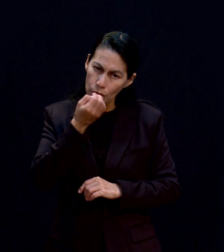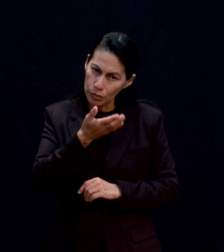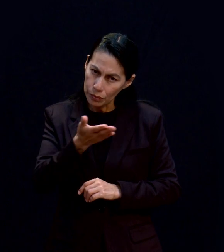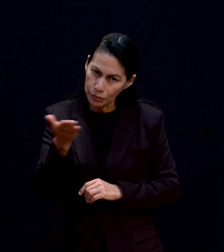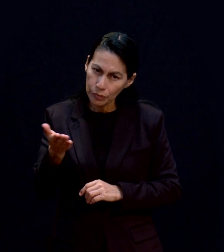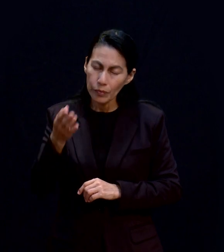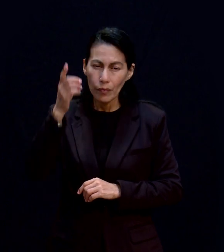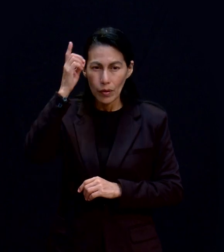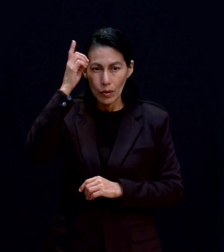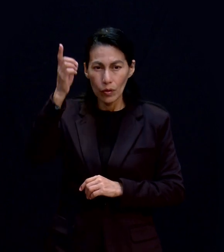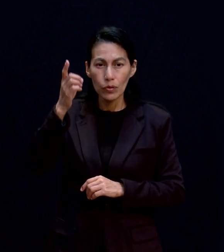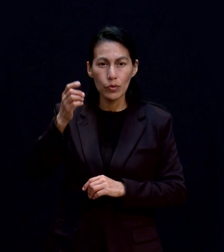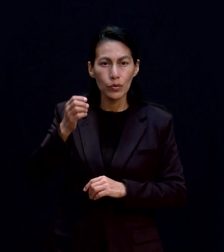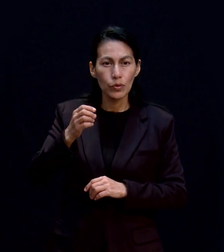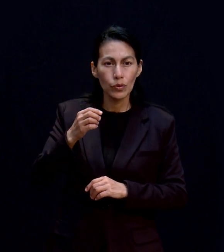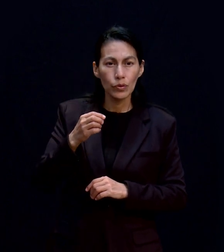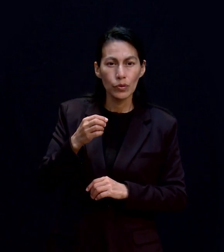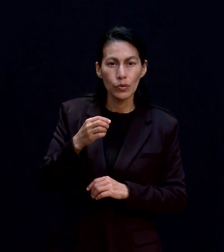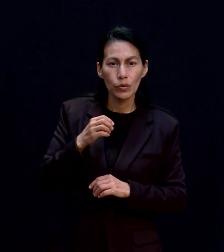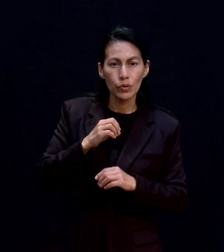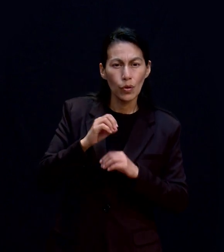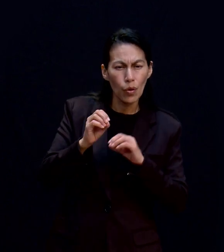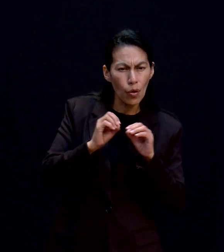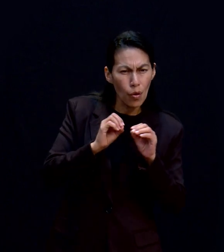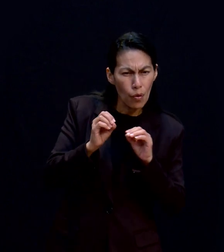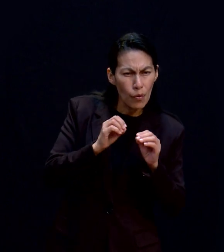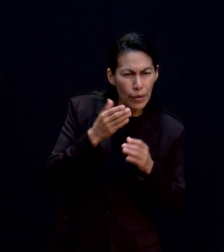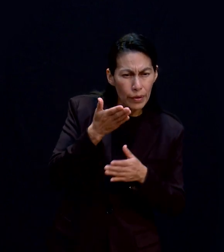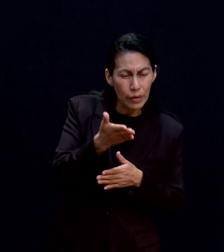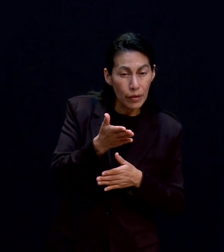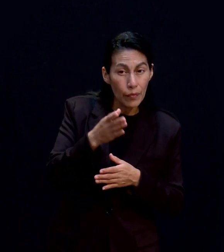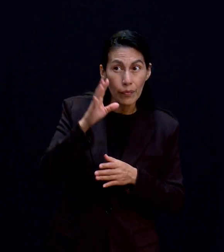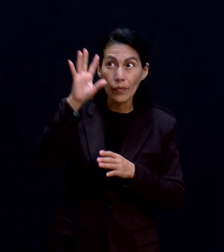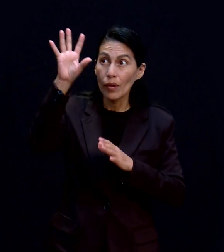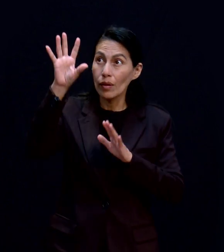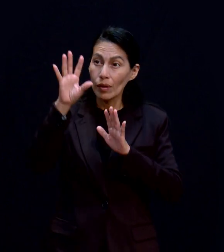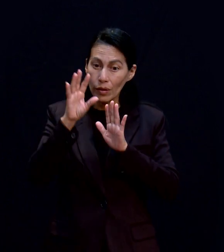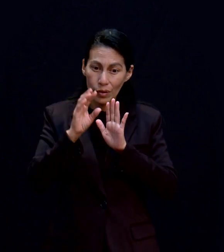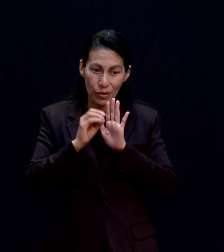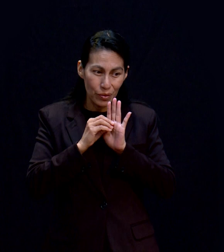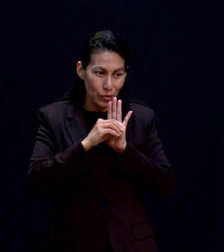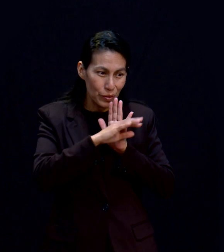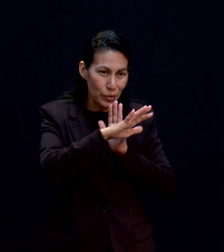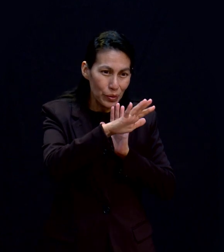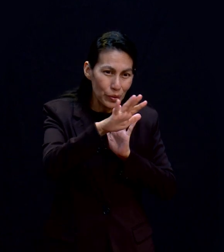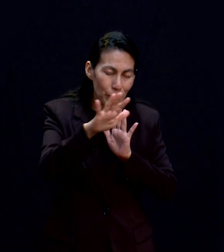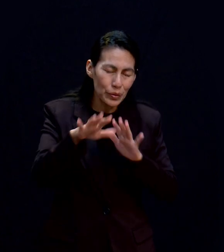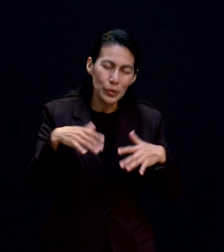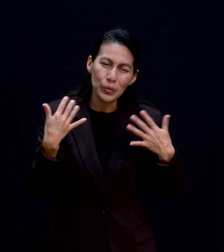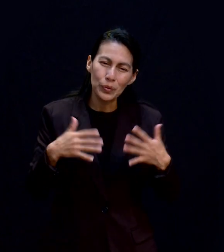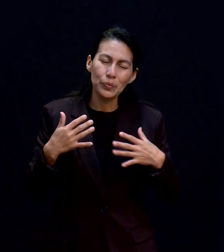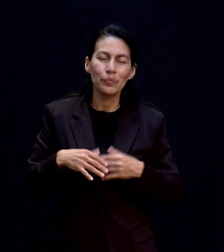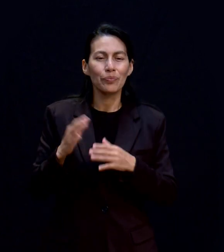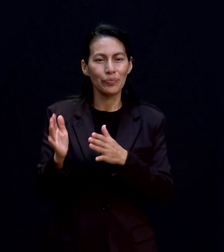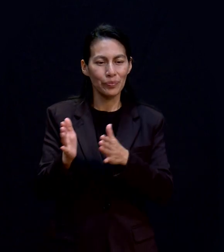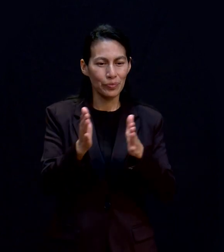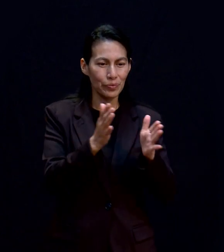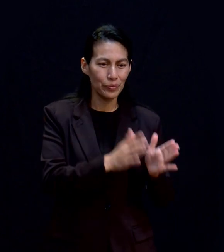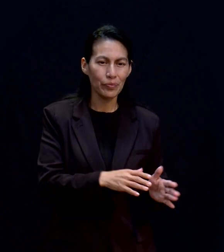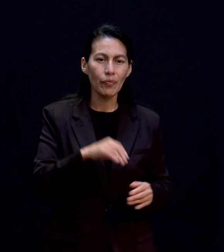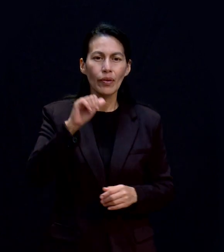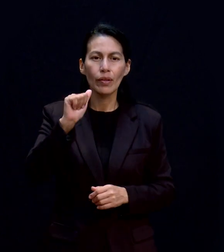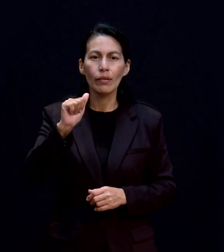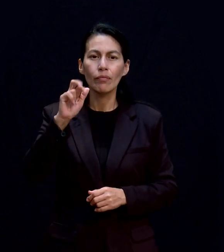que dios sobre en ti para que puedas reflejar la gloria del amor de dios arturo